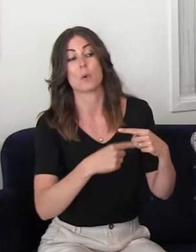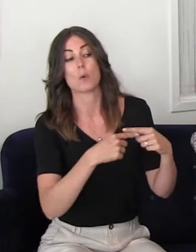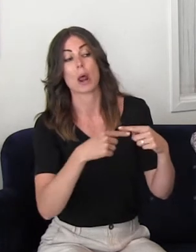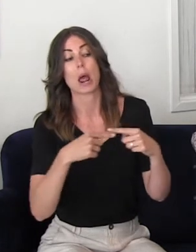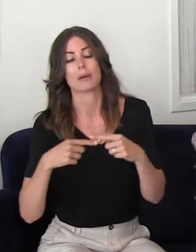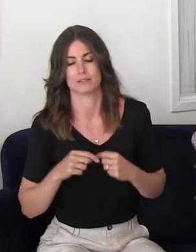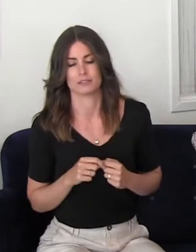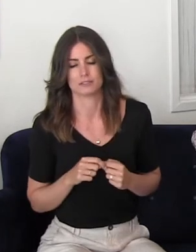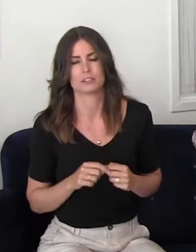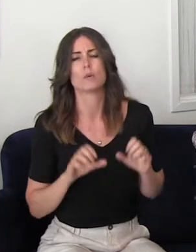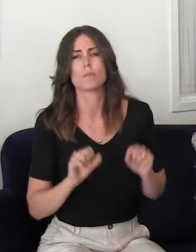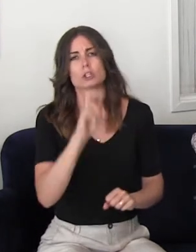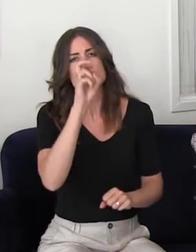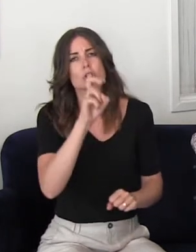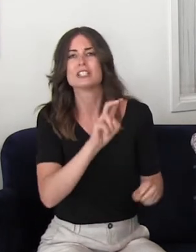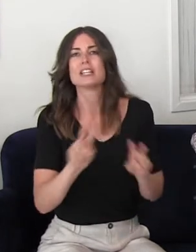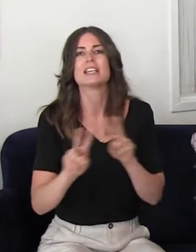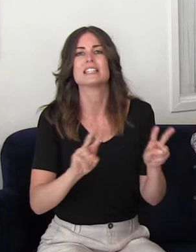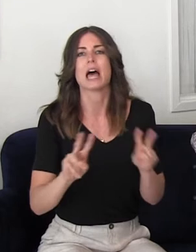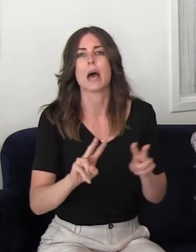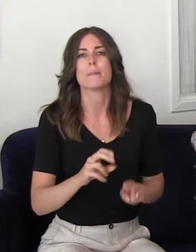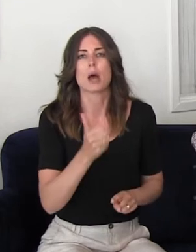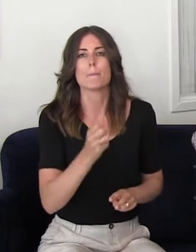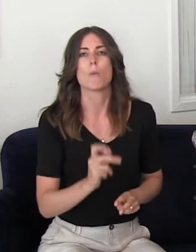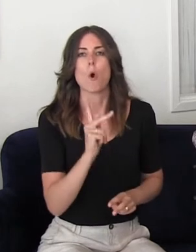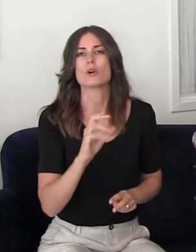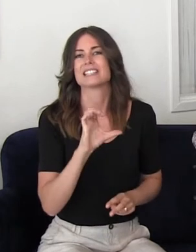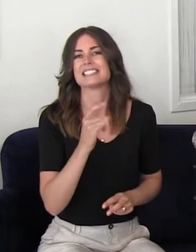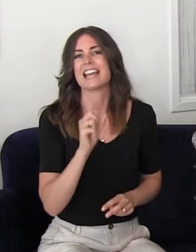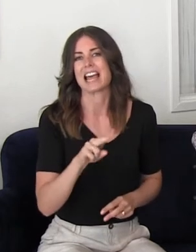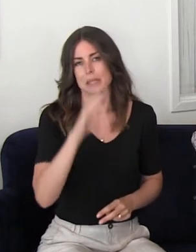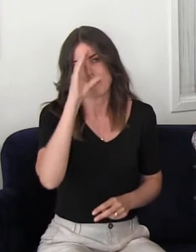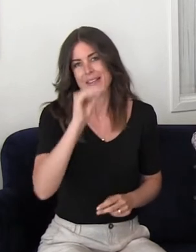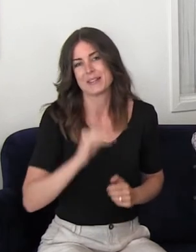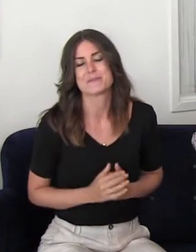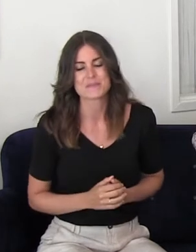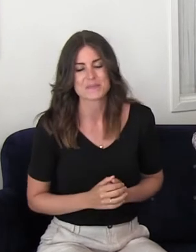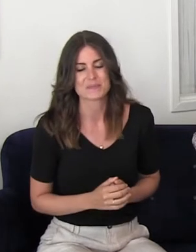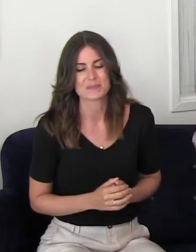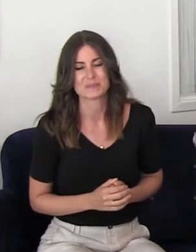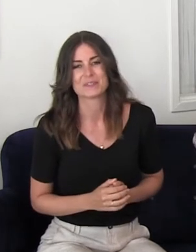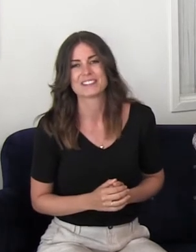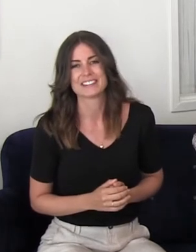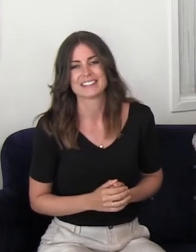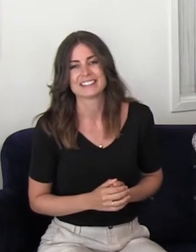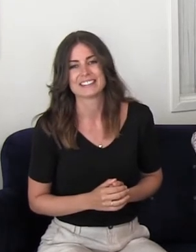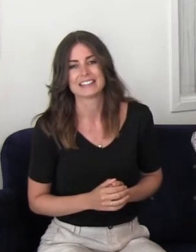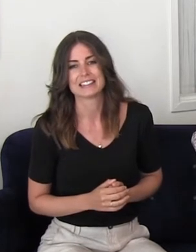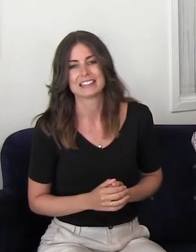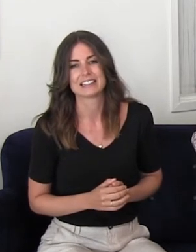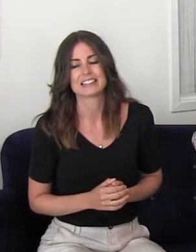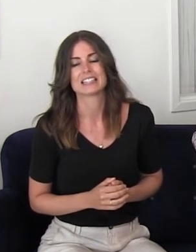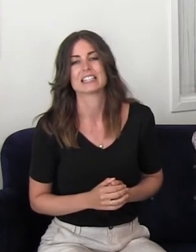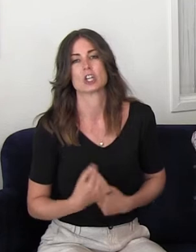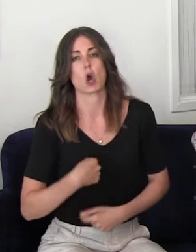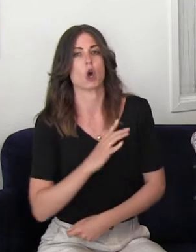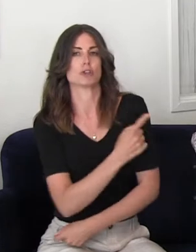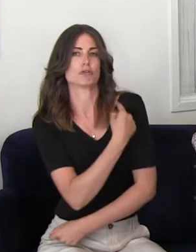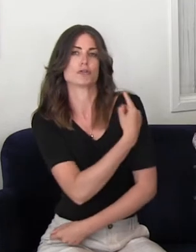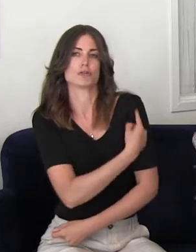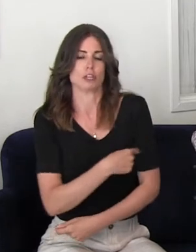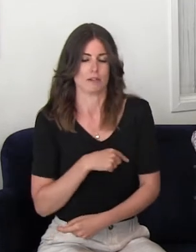grannen, då får man alltså ut som bokstensmannen. Jag blir vårdad av